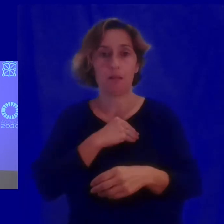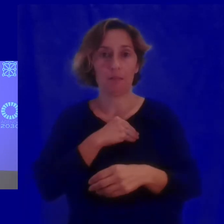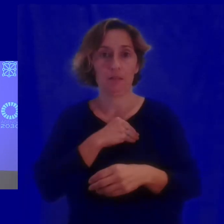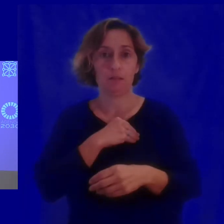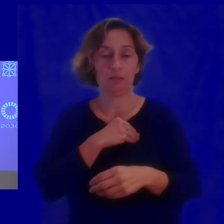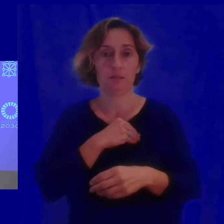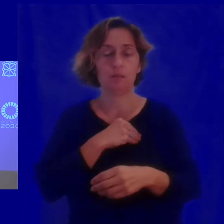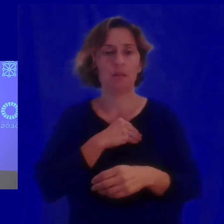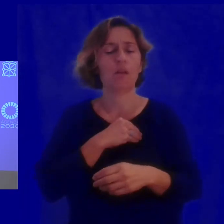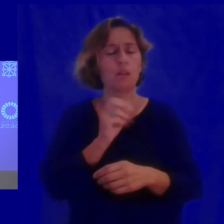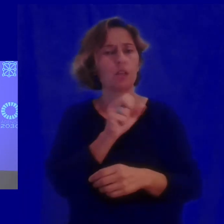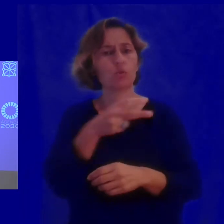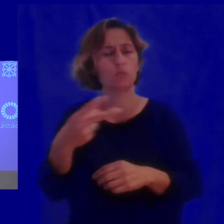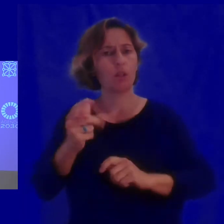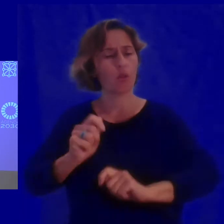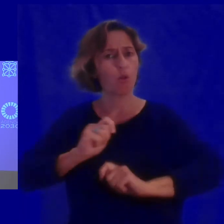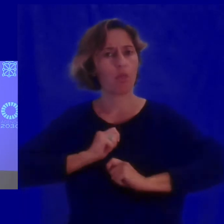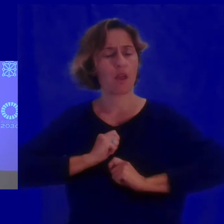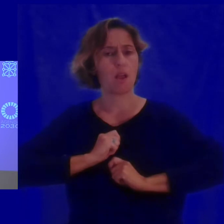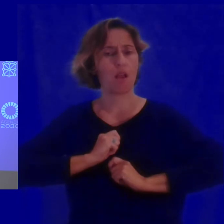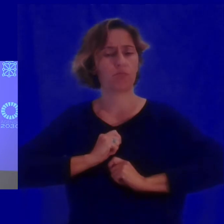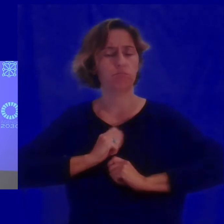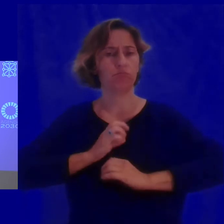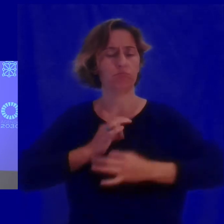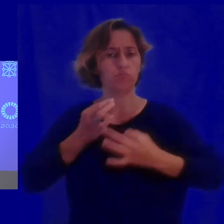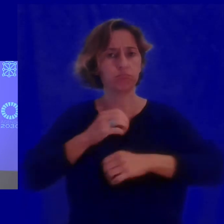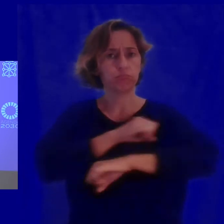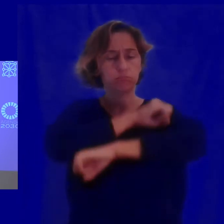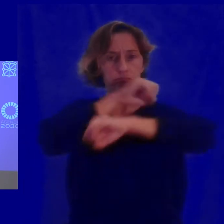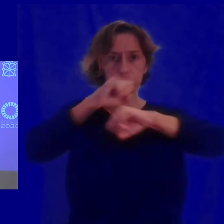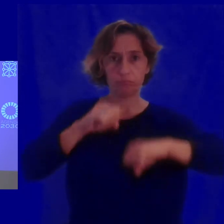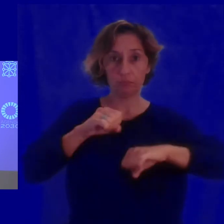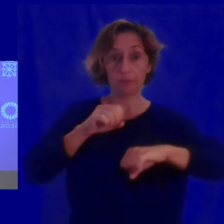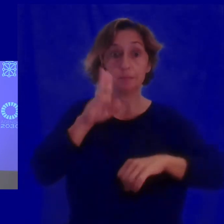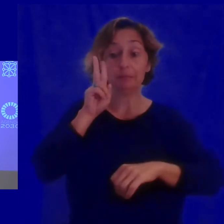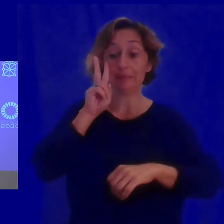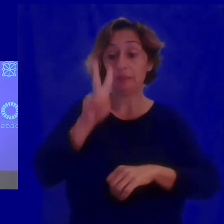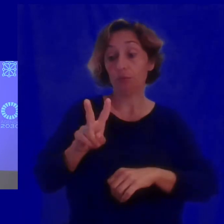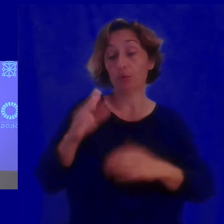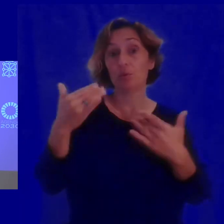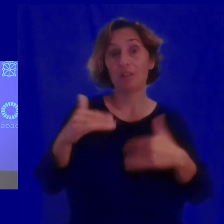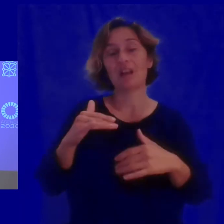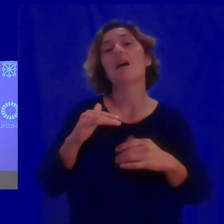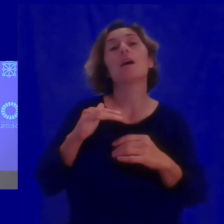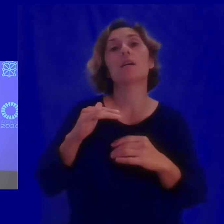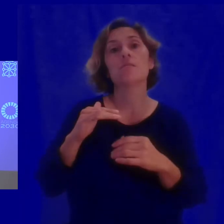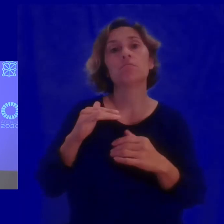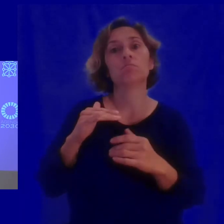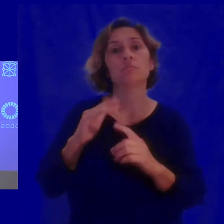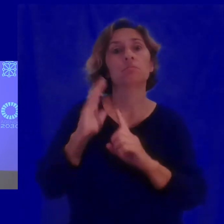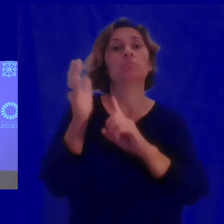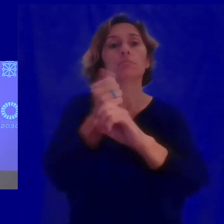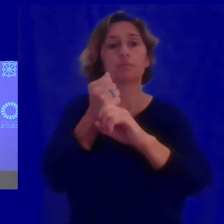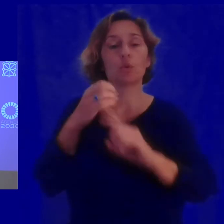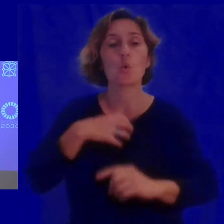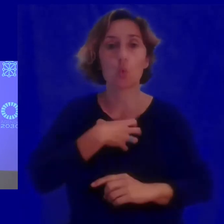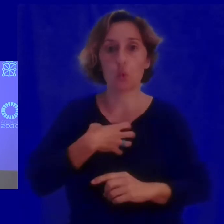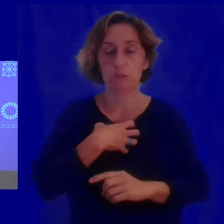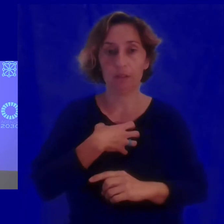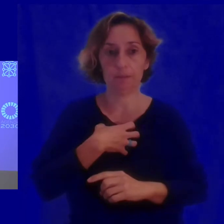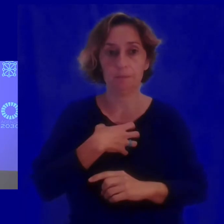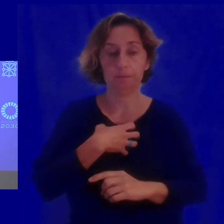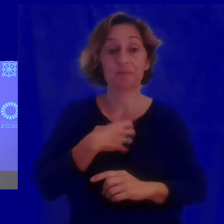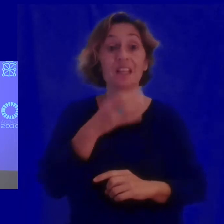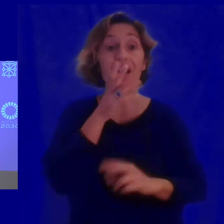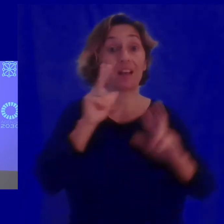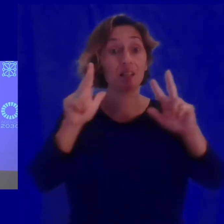y nos traen frutos que hay que consolidar porque, como hemos visto, cuesta mucho conseguirlos. Quisiera, si me